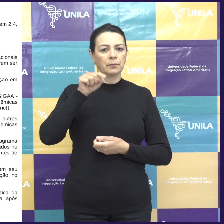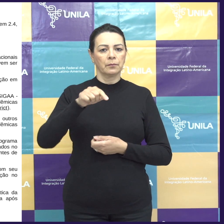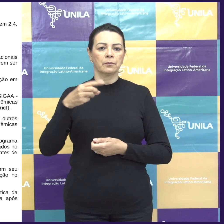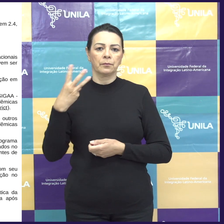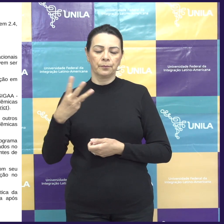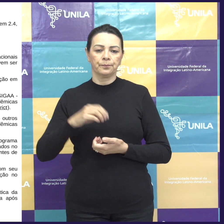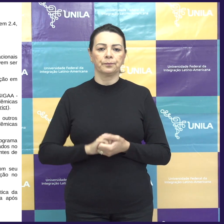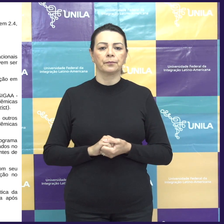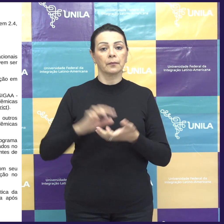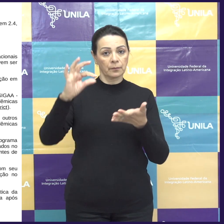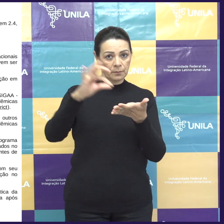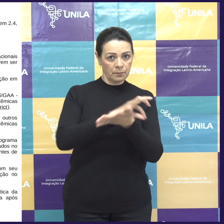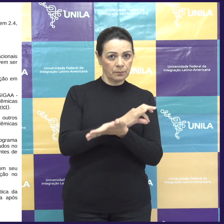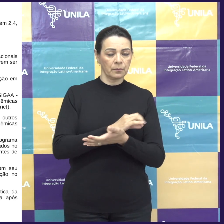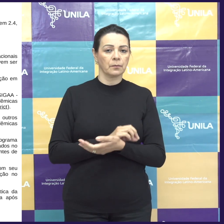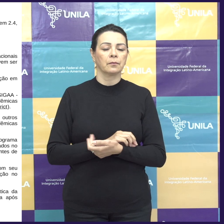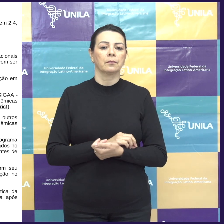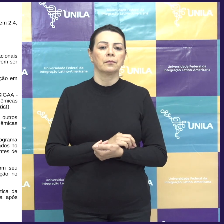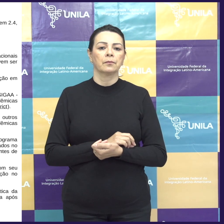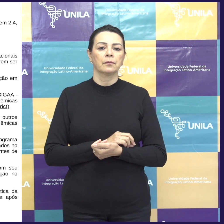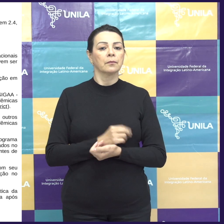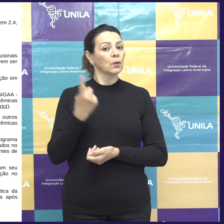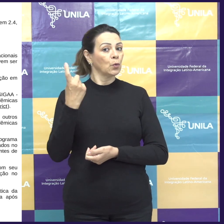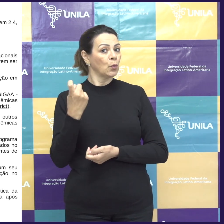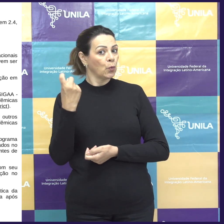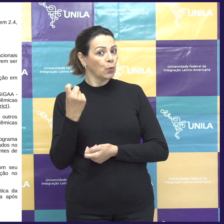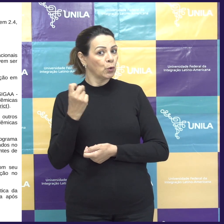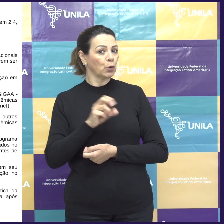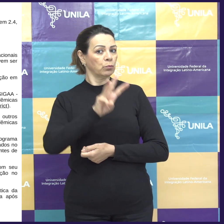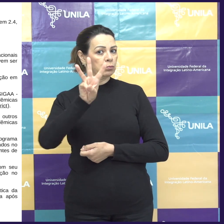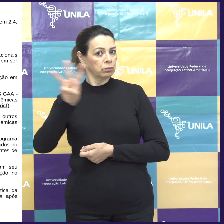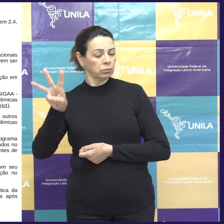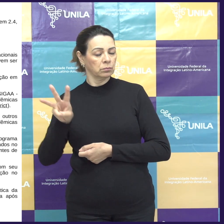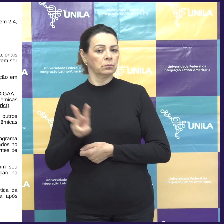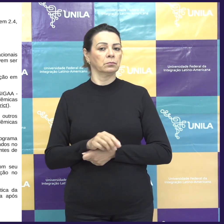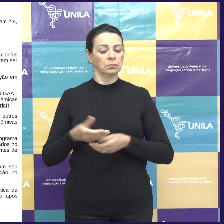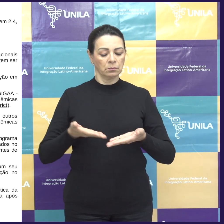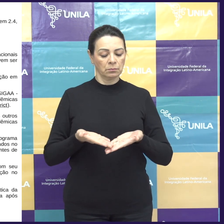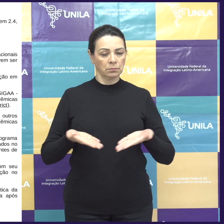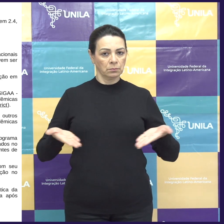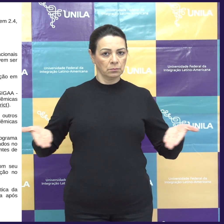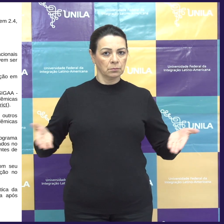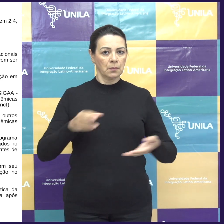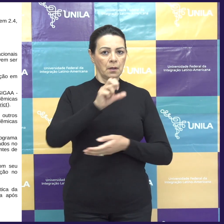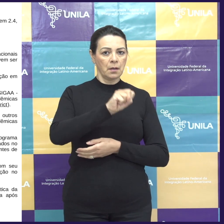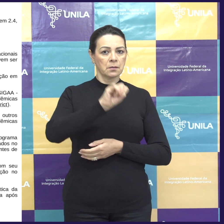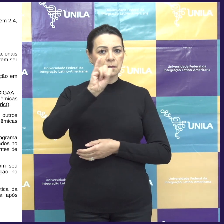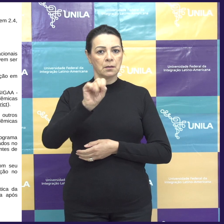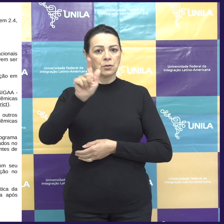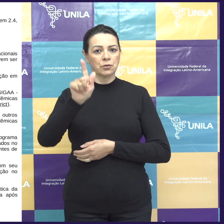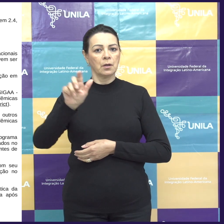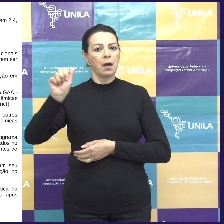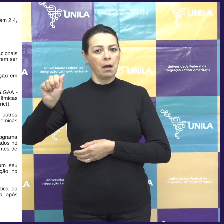4.3. As inscrições serão realizadas unicamente por via eletrônica através do